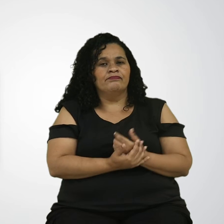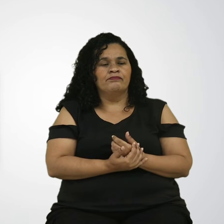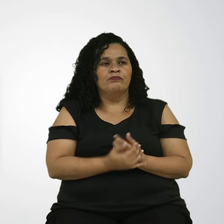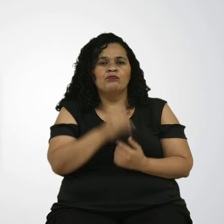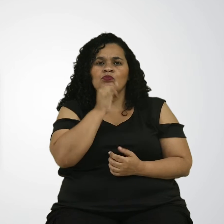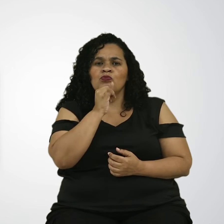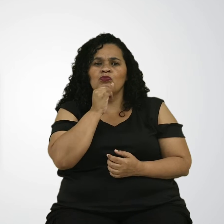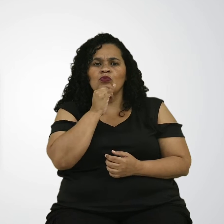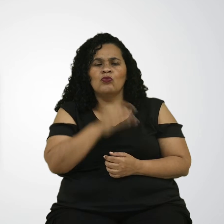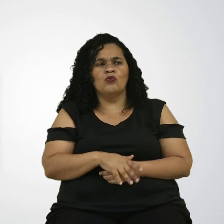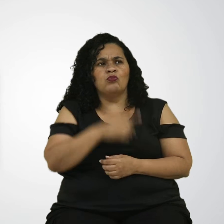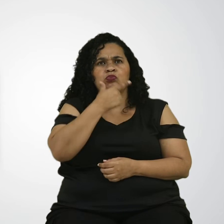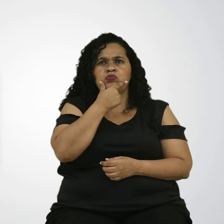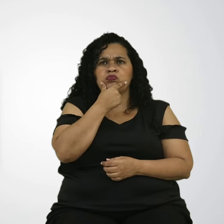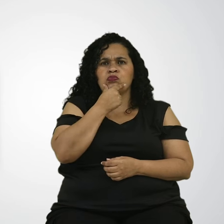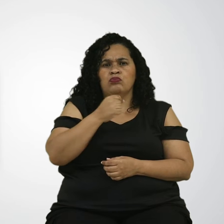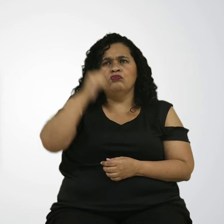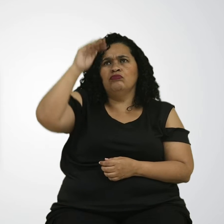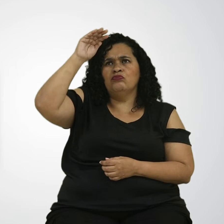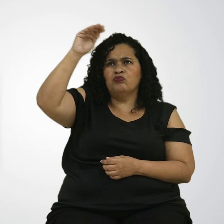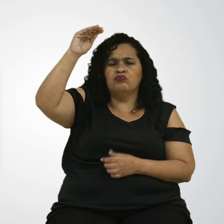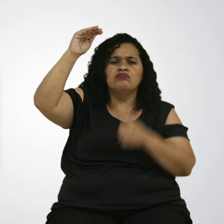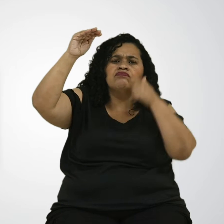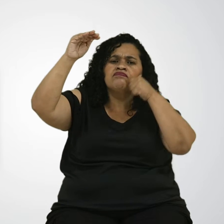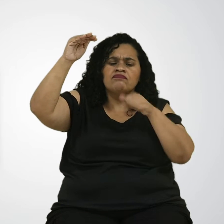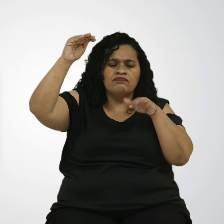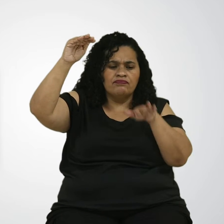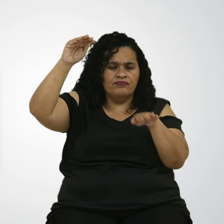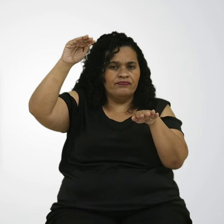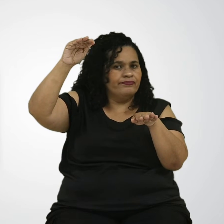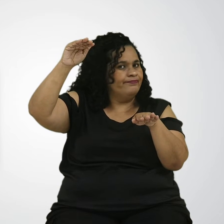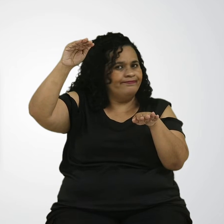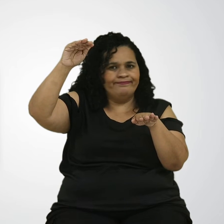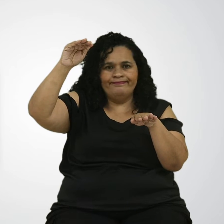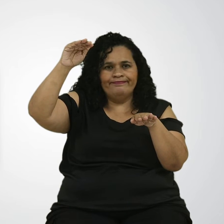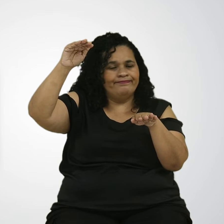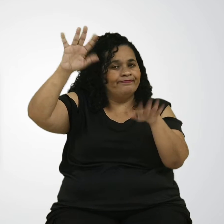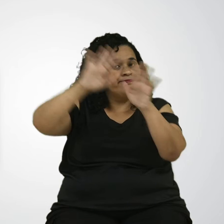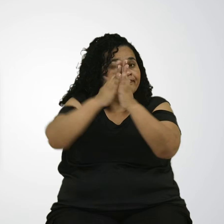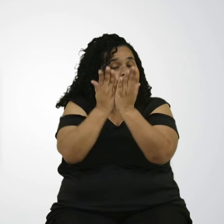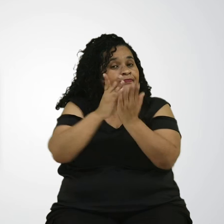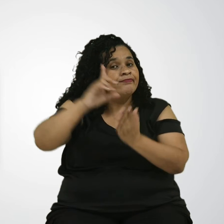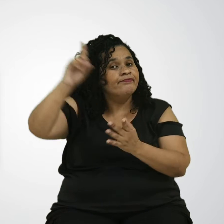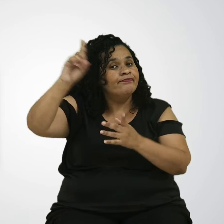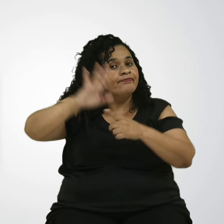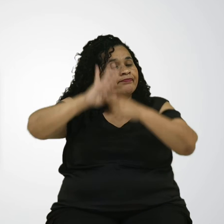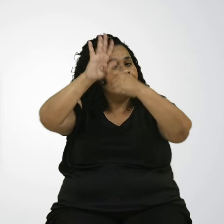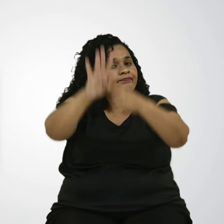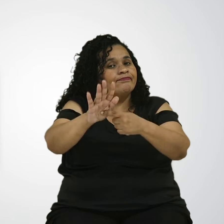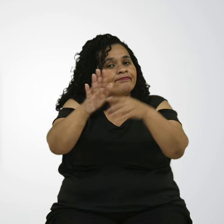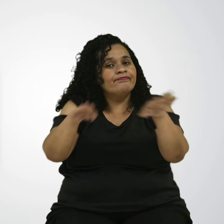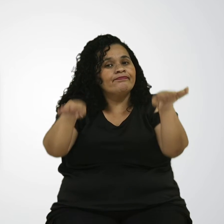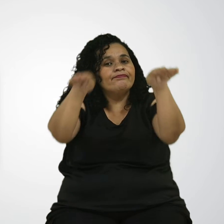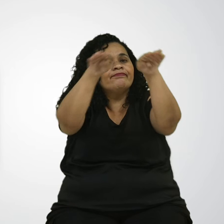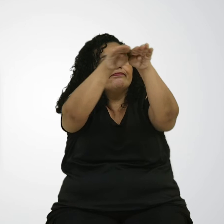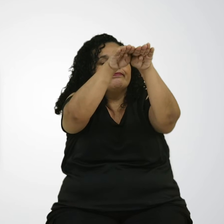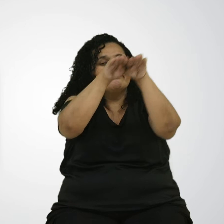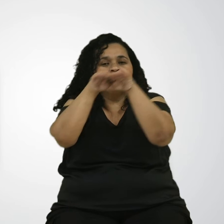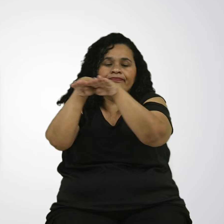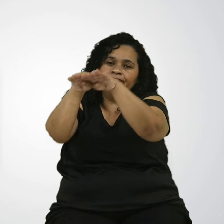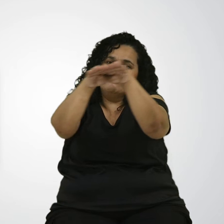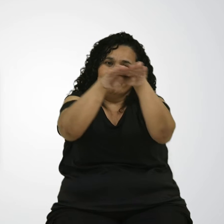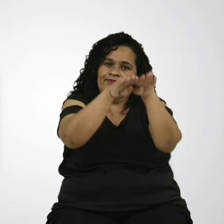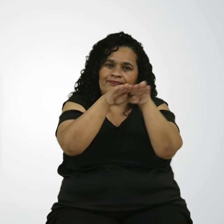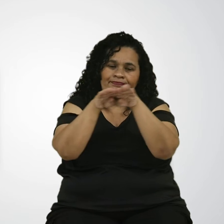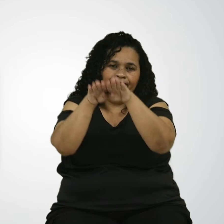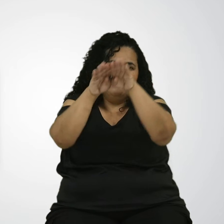inferior ao homem. A Bíblia em lugar nenhum diz isso, de maneira alguma. Pelo contrário, né? Ela é igual a todos ali. A Bíblia é exaustiva